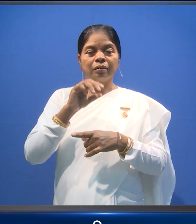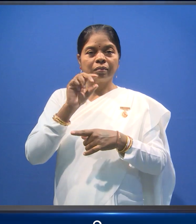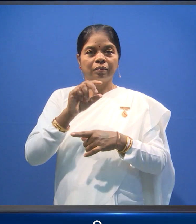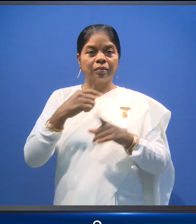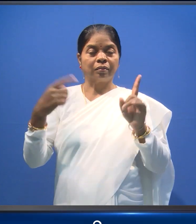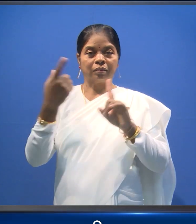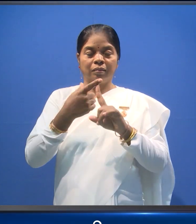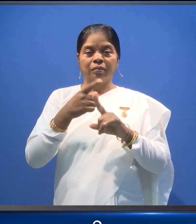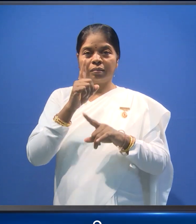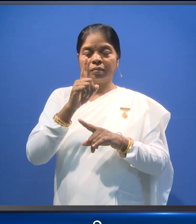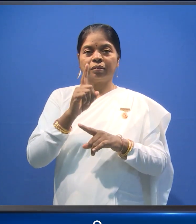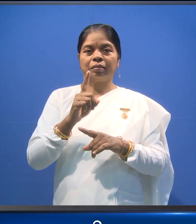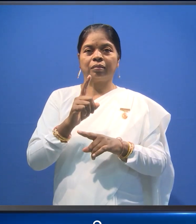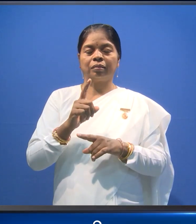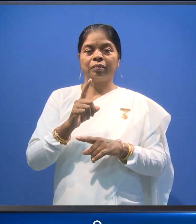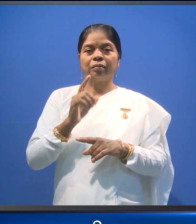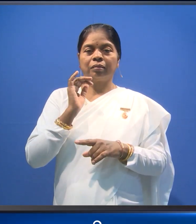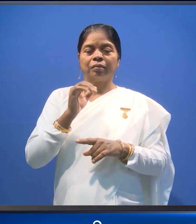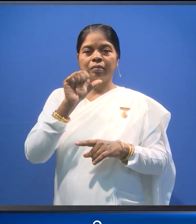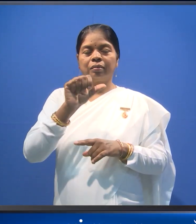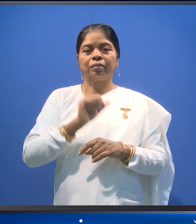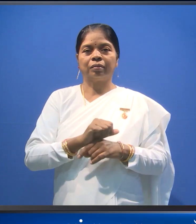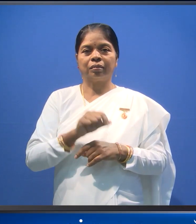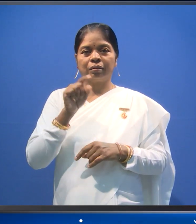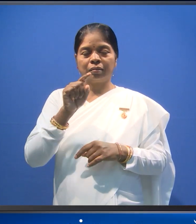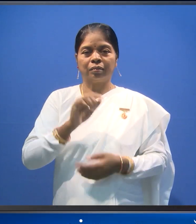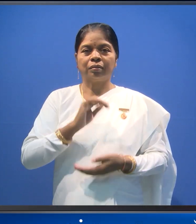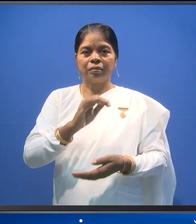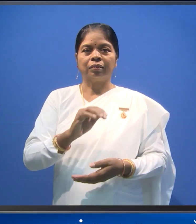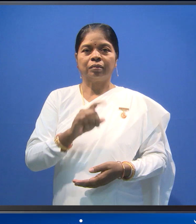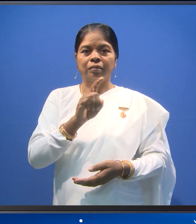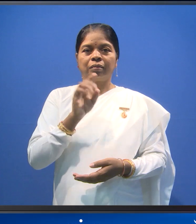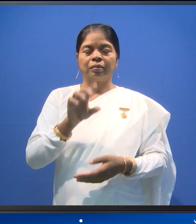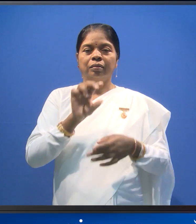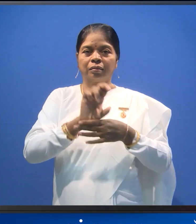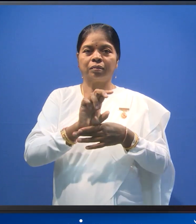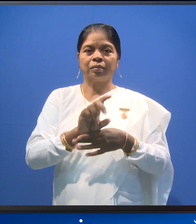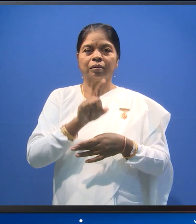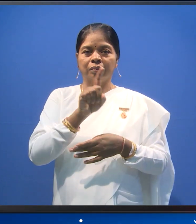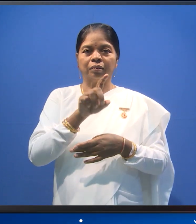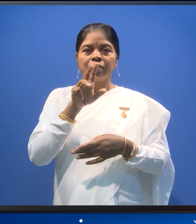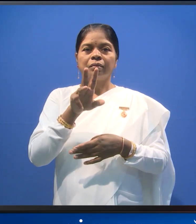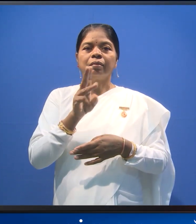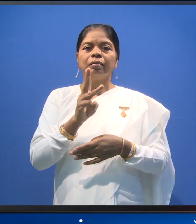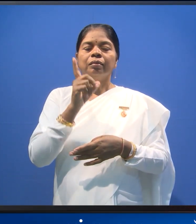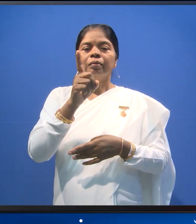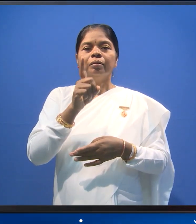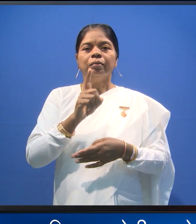महान व्यक्तींमध्ये एक आहेत. त्यांचा जन्म 15 ऑक्टोबर